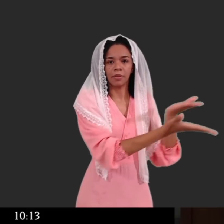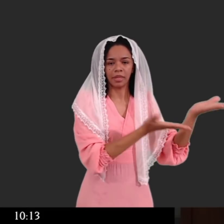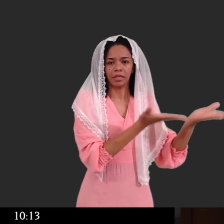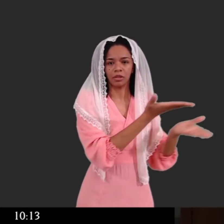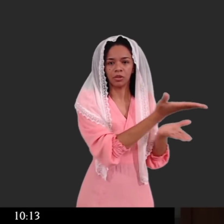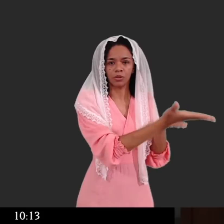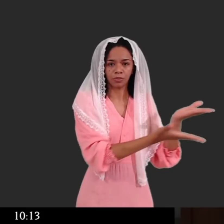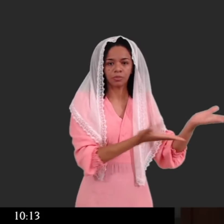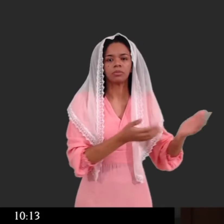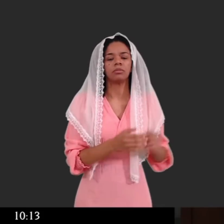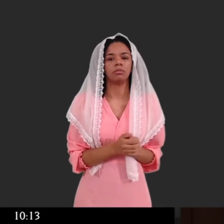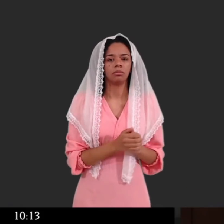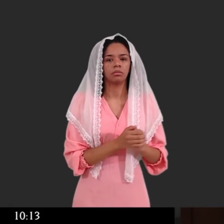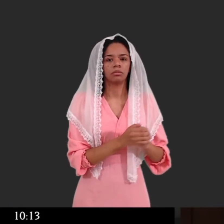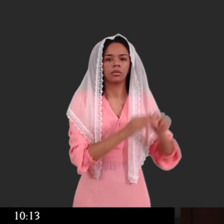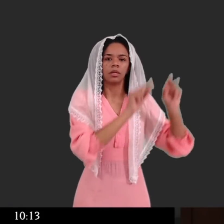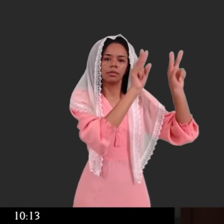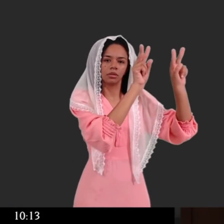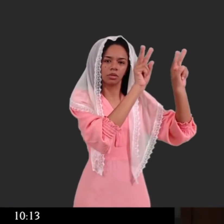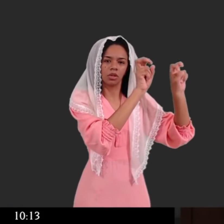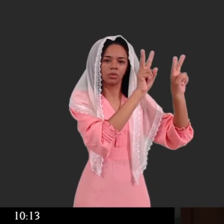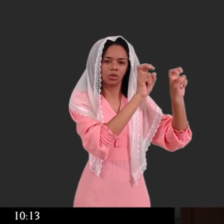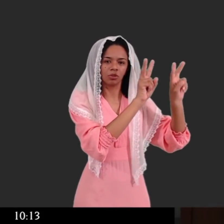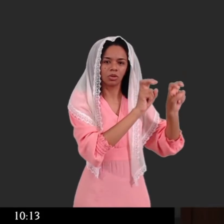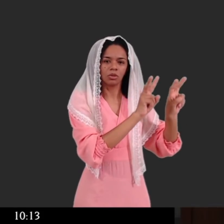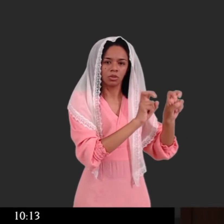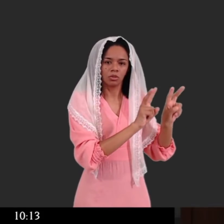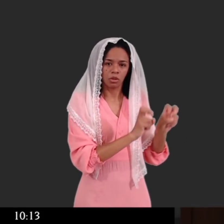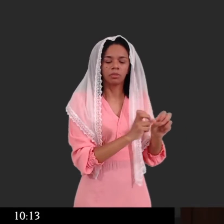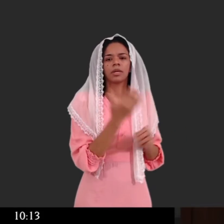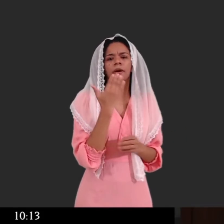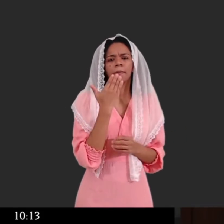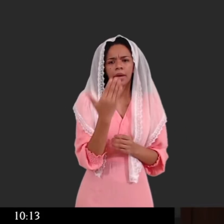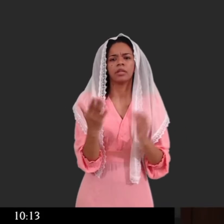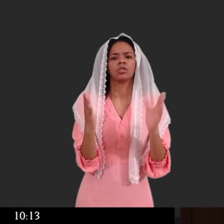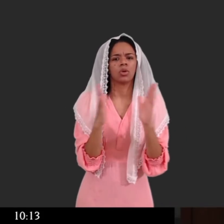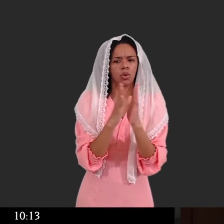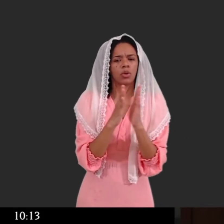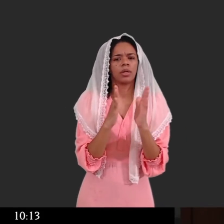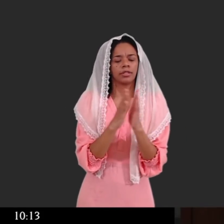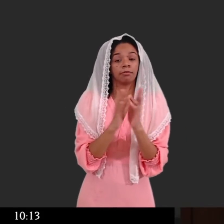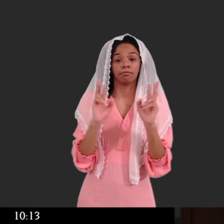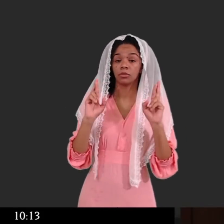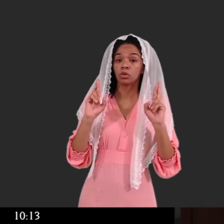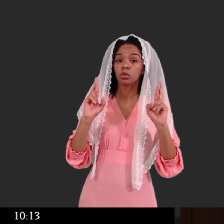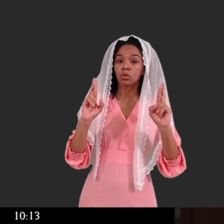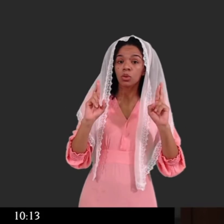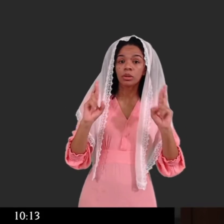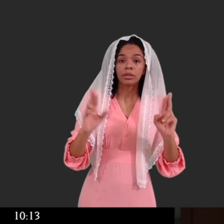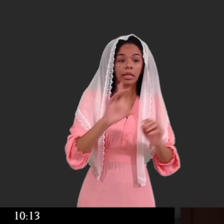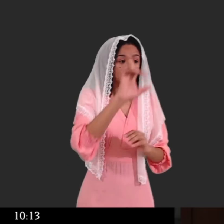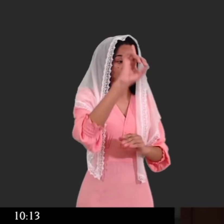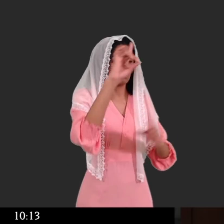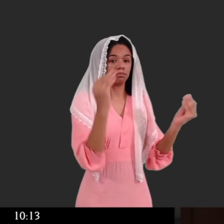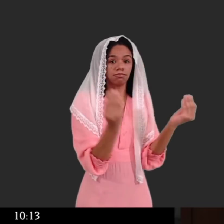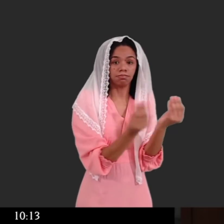Apresentemos esses irmãos que estão junto conosco, irmãos. Desejamos que o Senhor faça com eles uma obra,